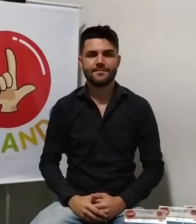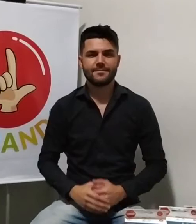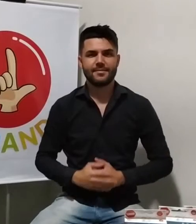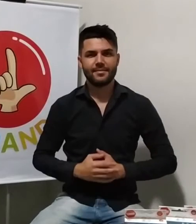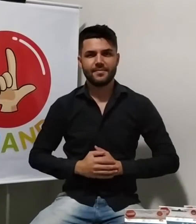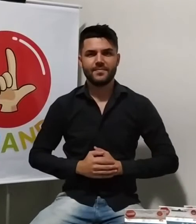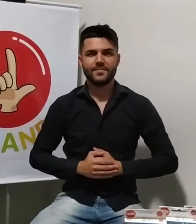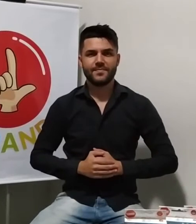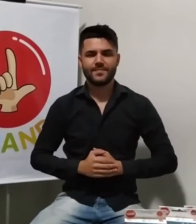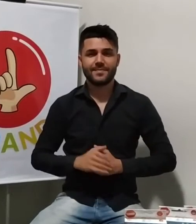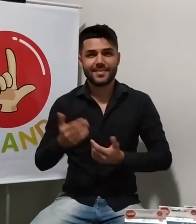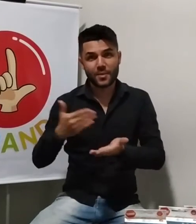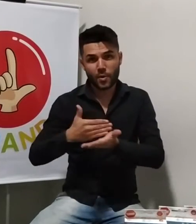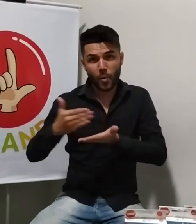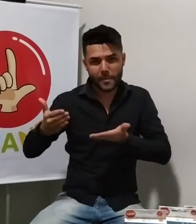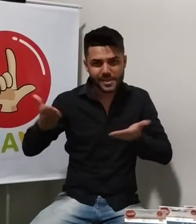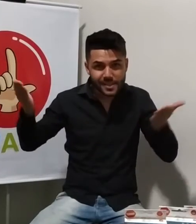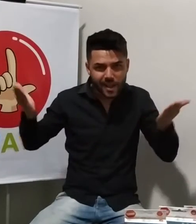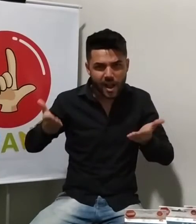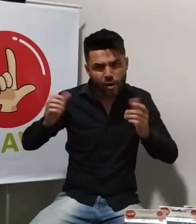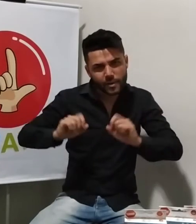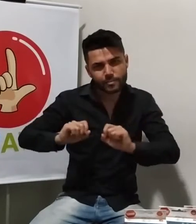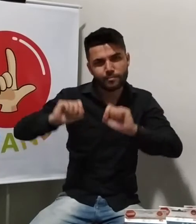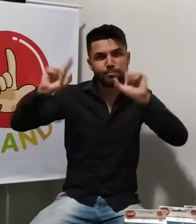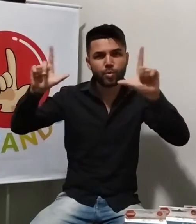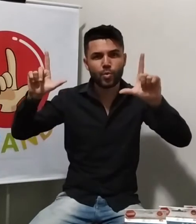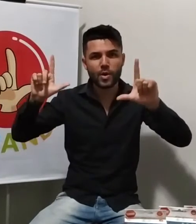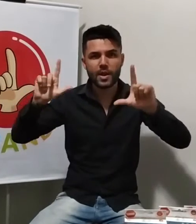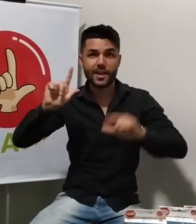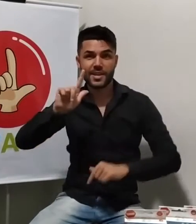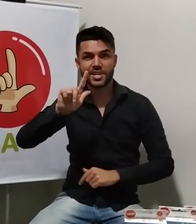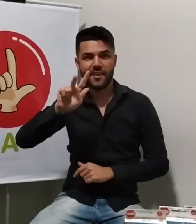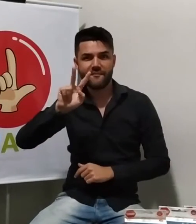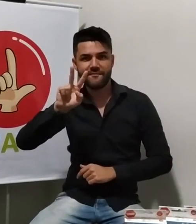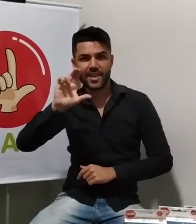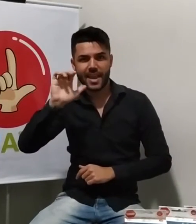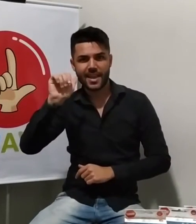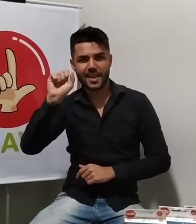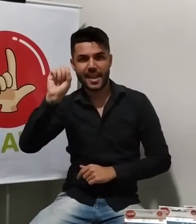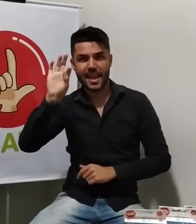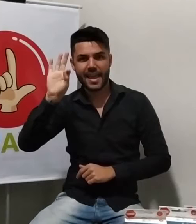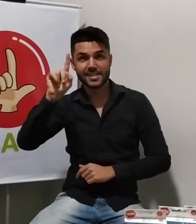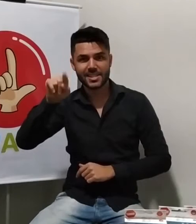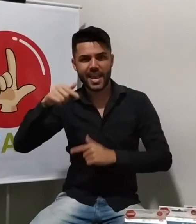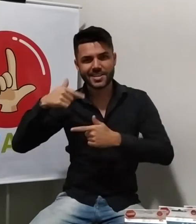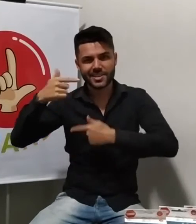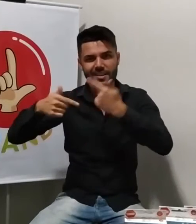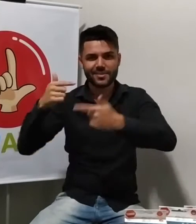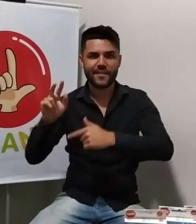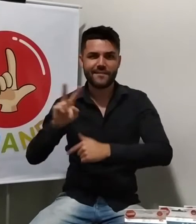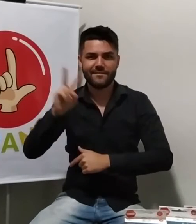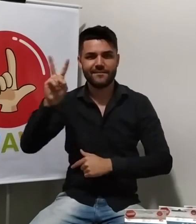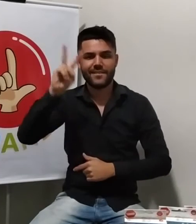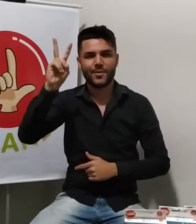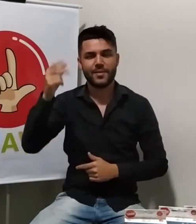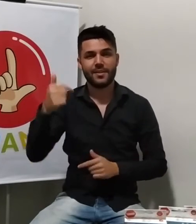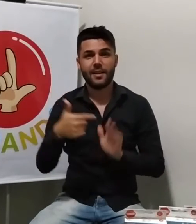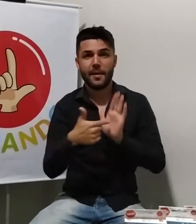our last time. Começa agora o GVCast, o podcast do Geração de Valor. Apresentação,